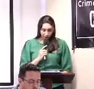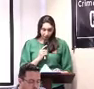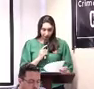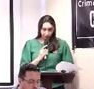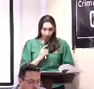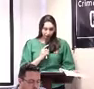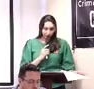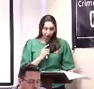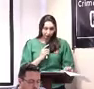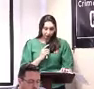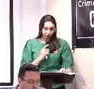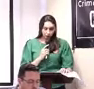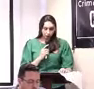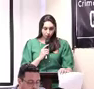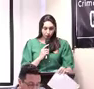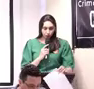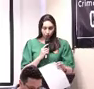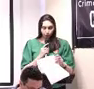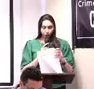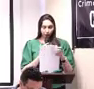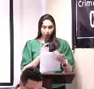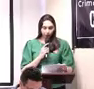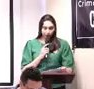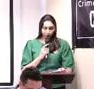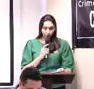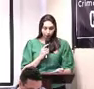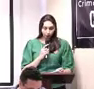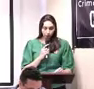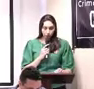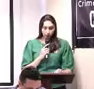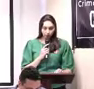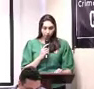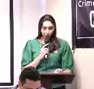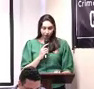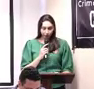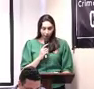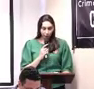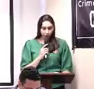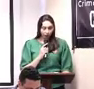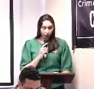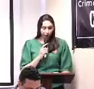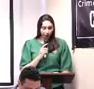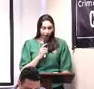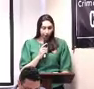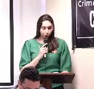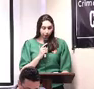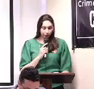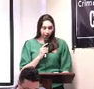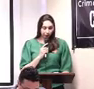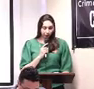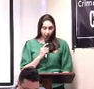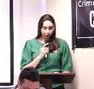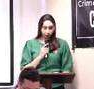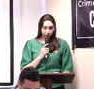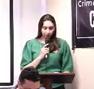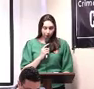Polícia Federal e é desde 2021 procurador da república do Ministério Público Federal lotado na Procuradoria